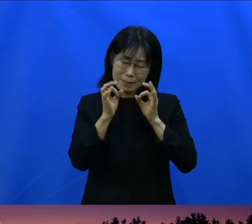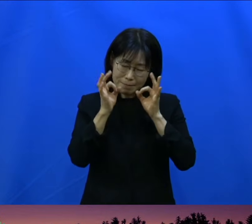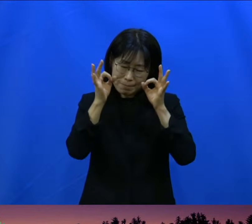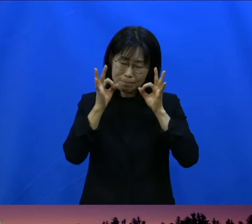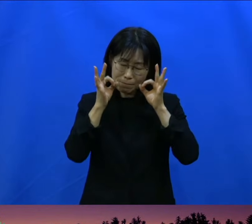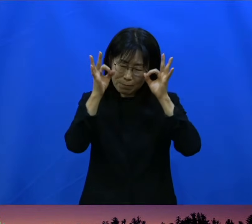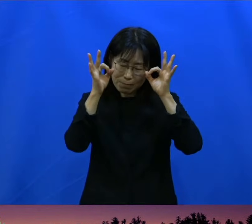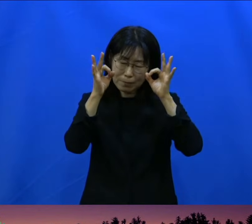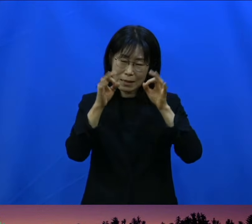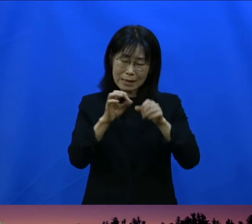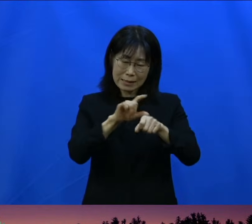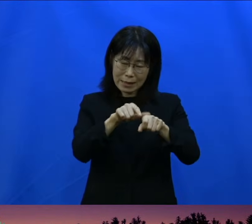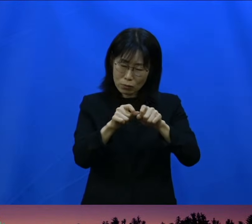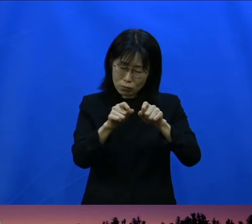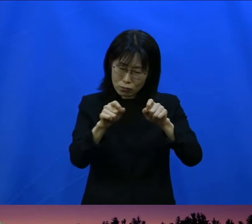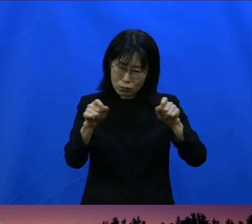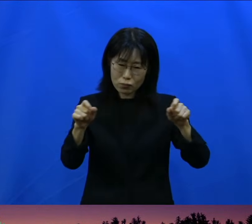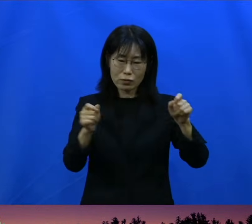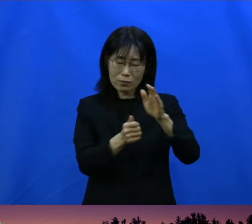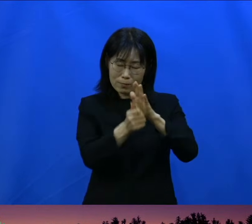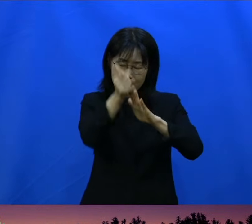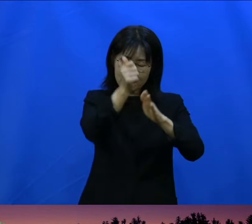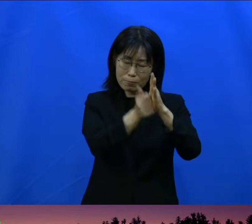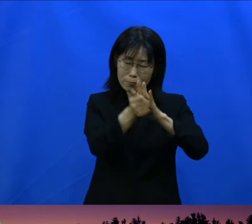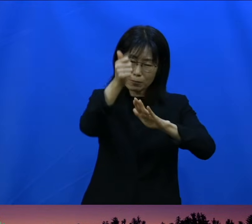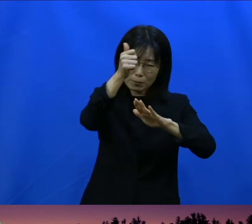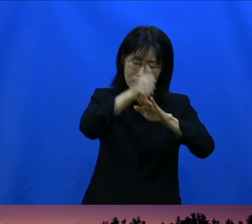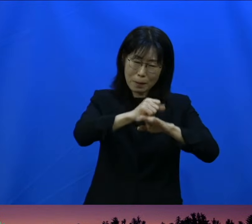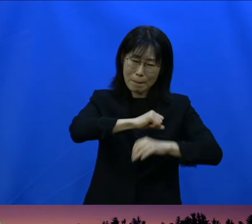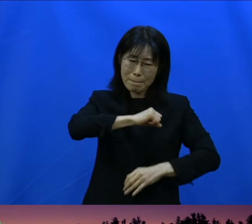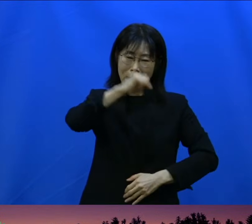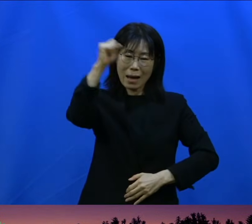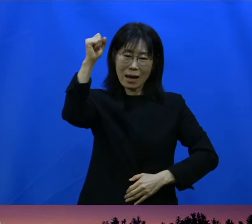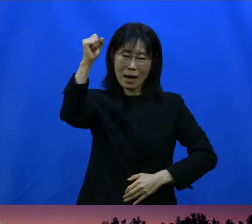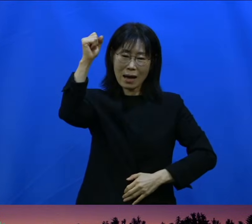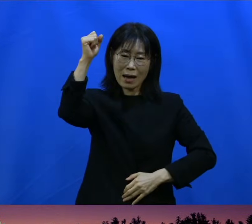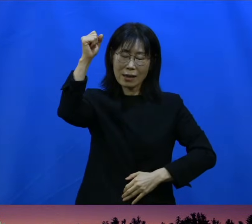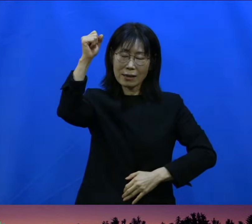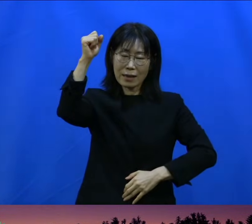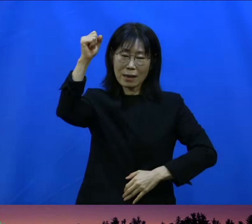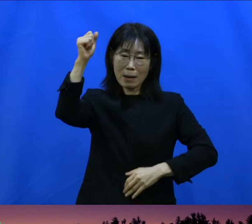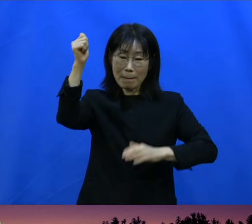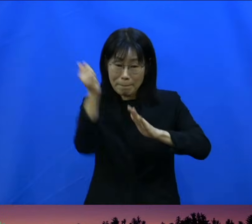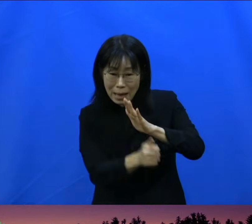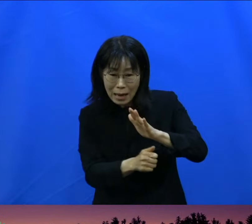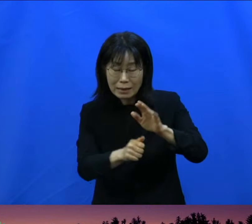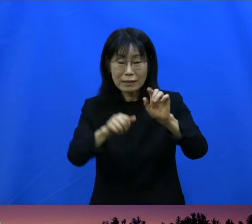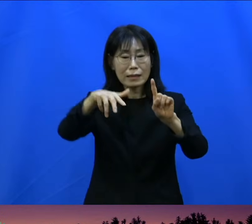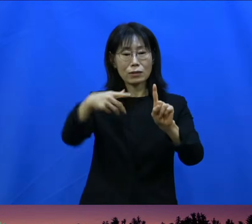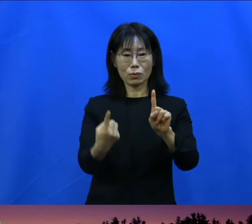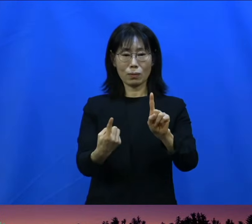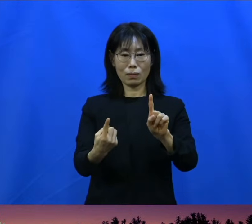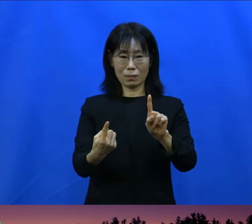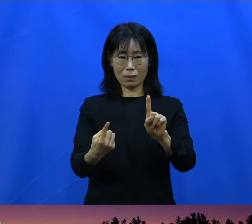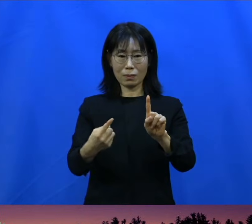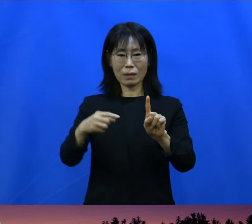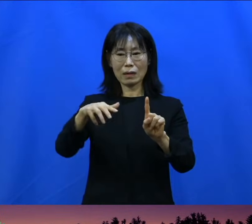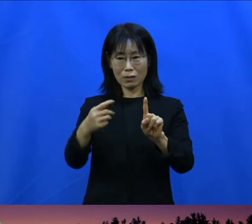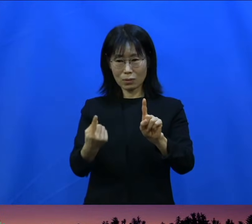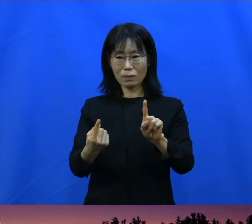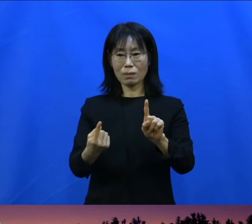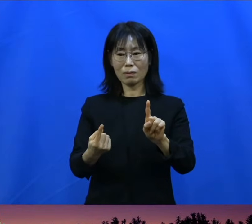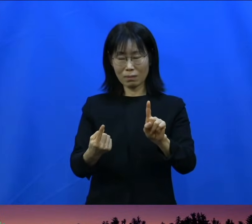우시아가 실패함으로 나병에 걸렸던 그 성전에서 이사야는 거룩하신 하나님을 목격하는 거예요.